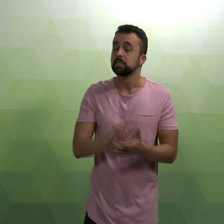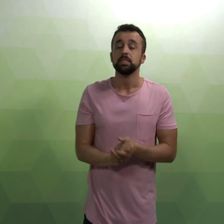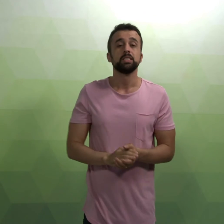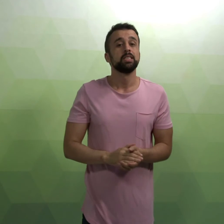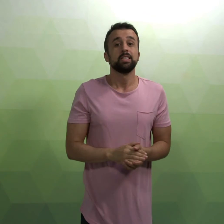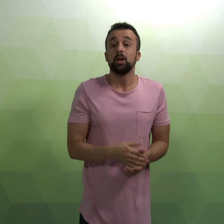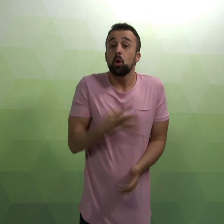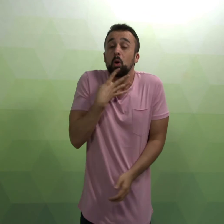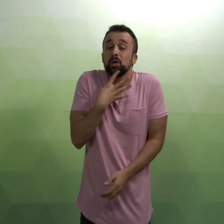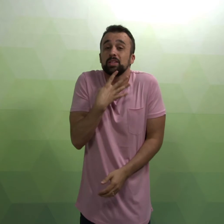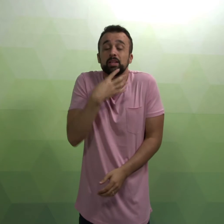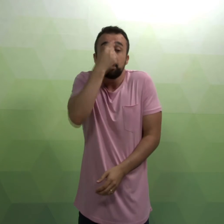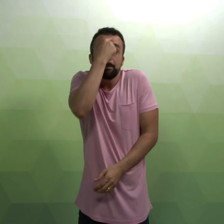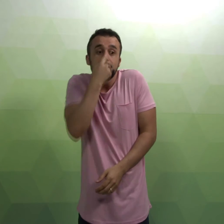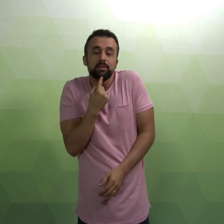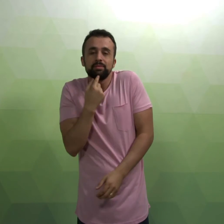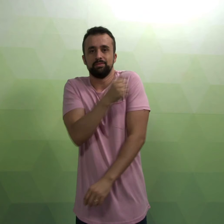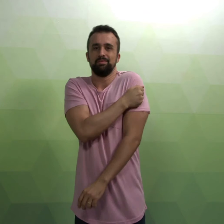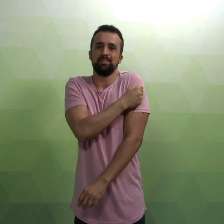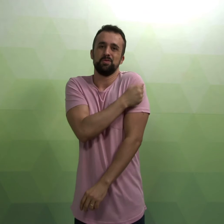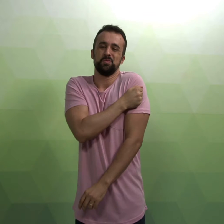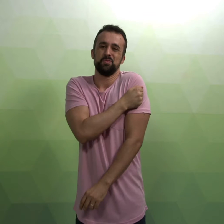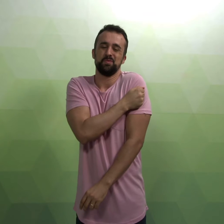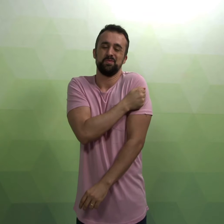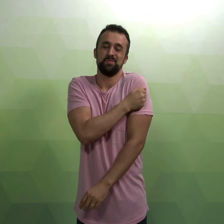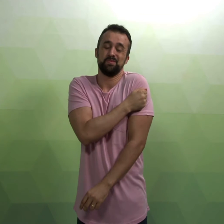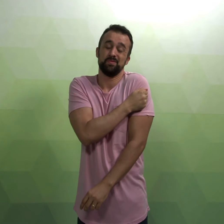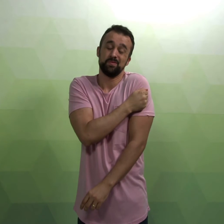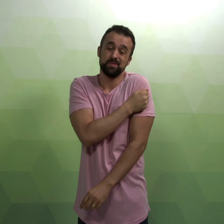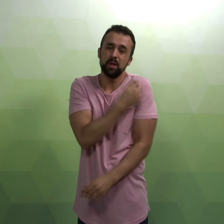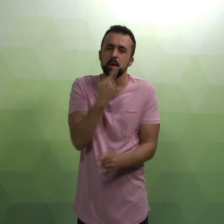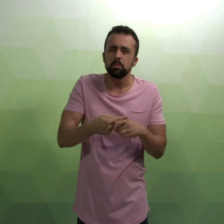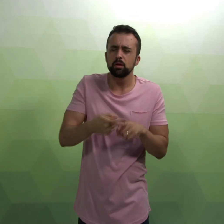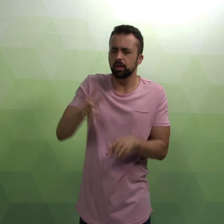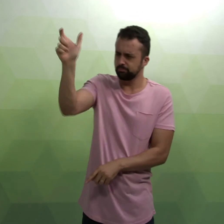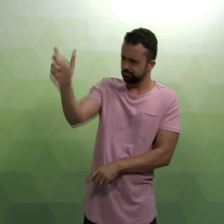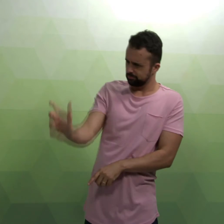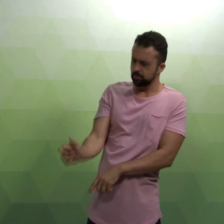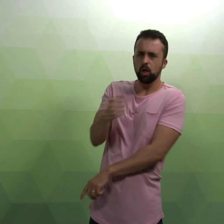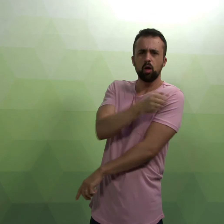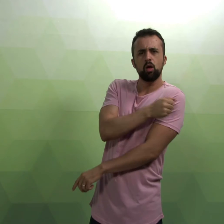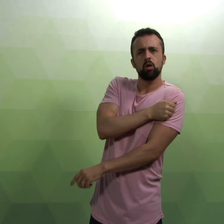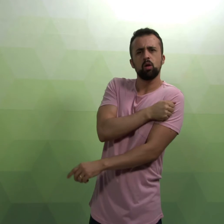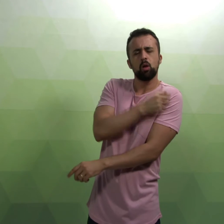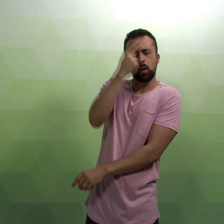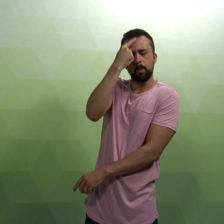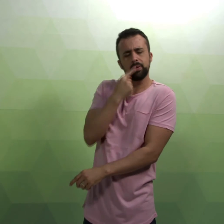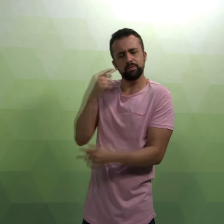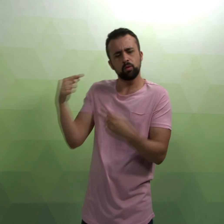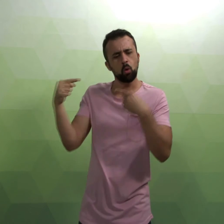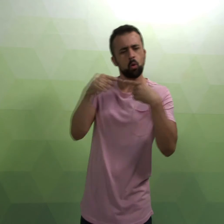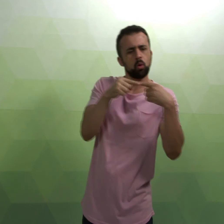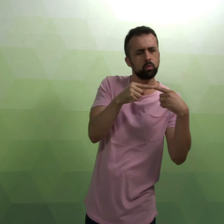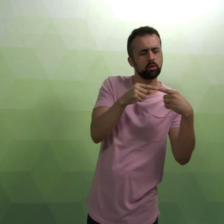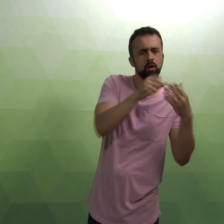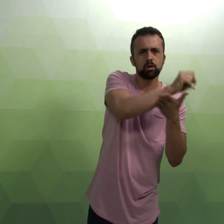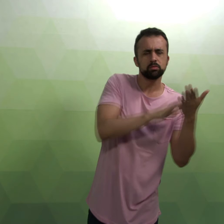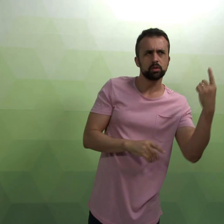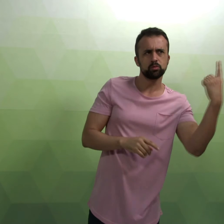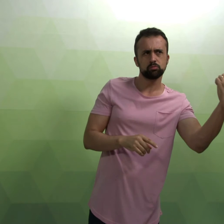Por isso, é muito importante saber o perfil dos alunos, porque um aluno cujo